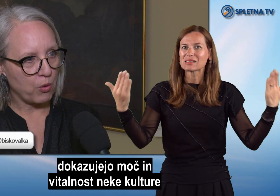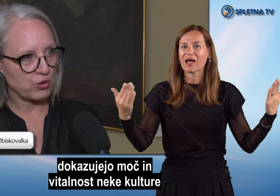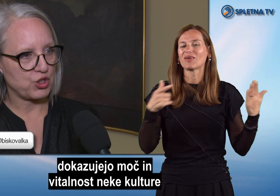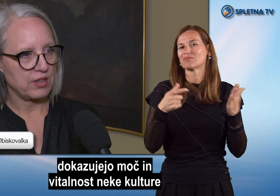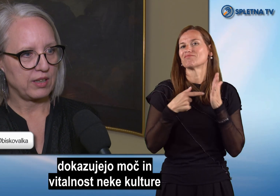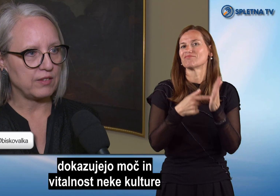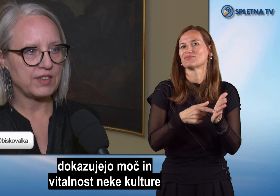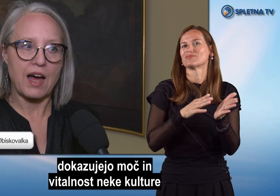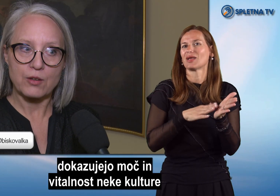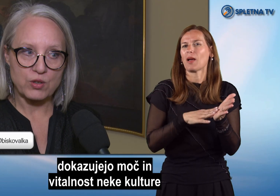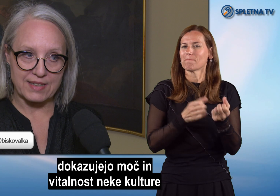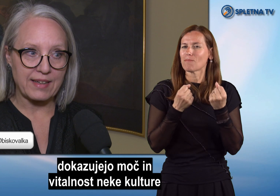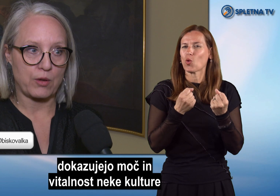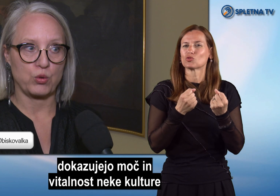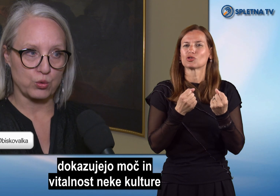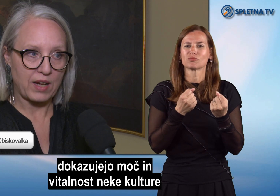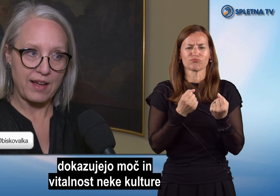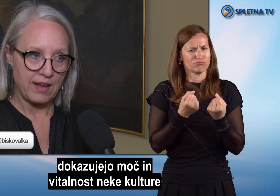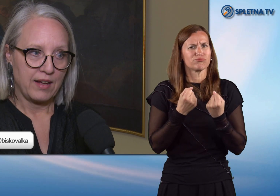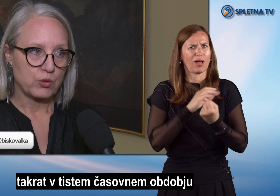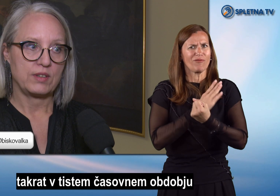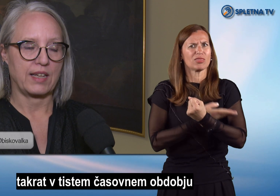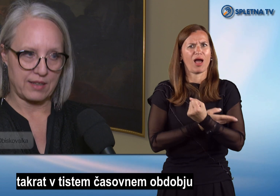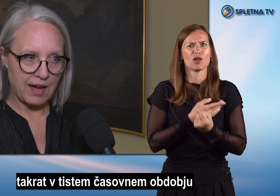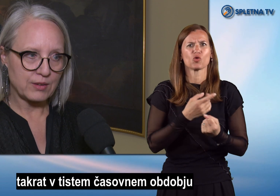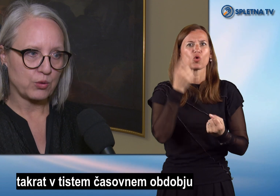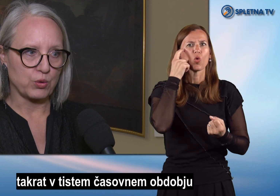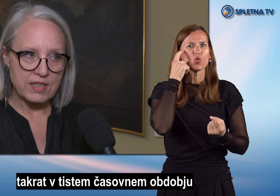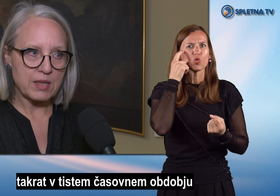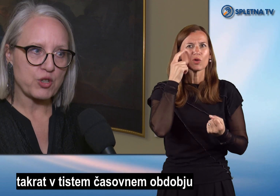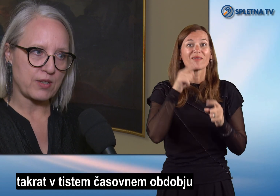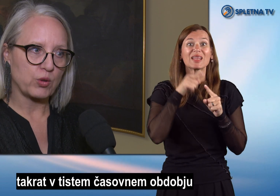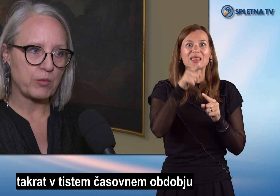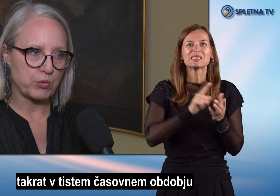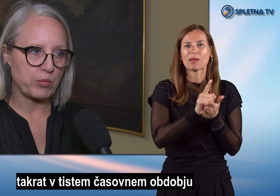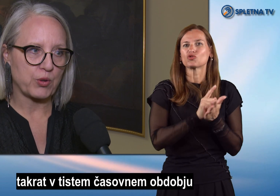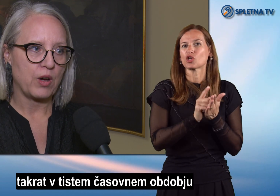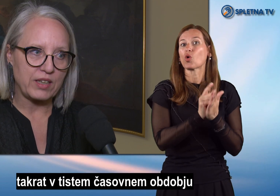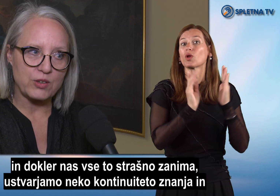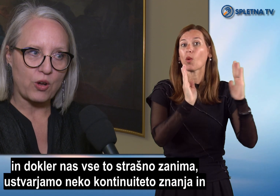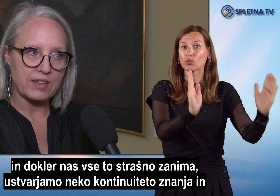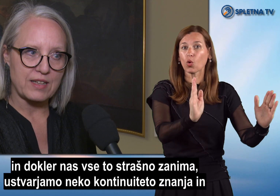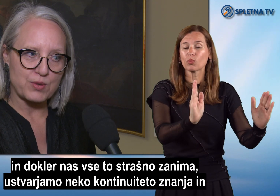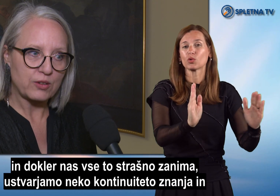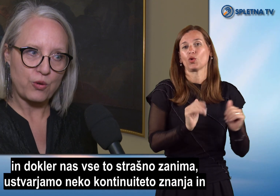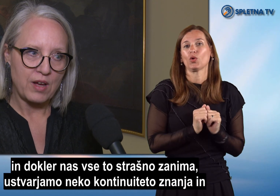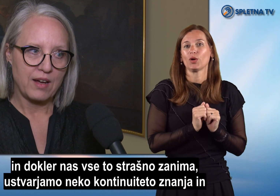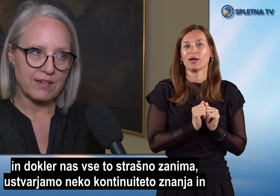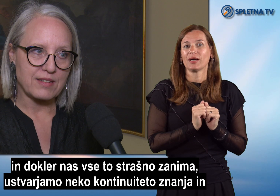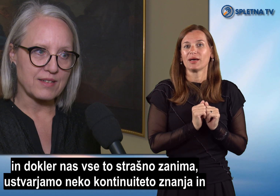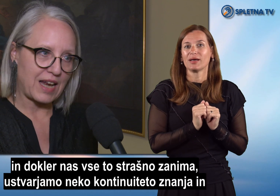dokazujejo moč in vitalnost neke kulture takrat, v tistem časovnem obdobju, in dokler nas vse